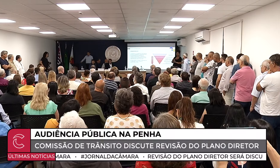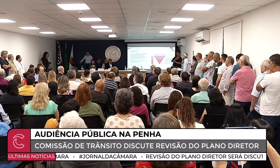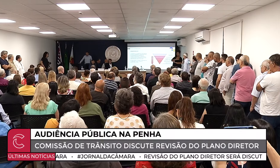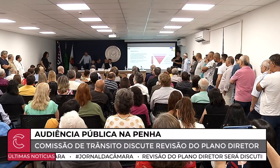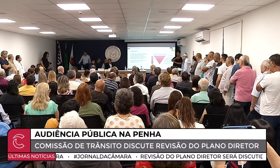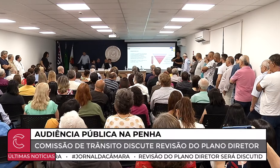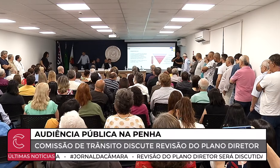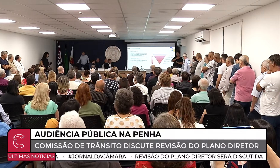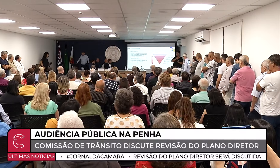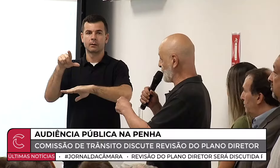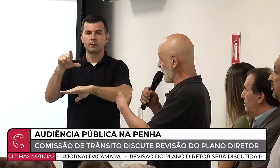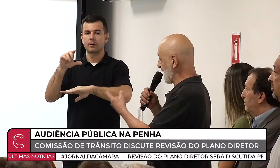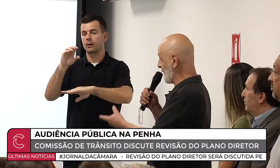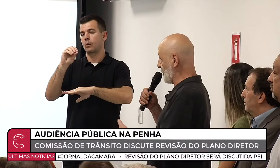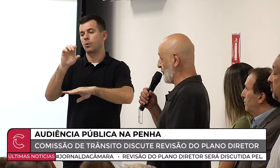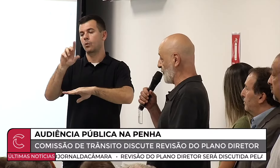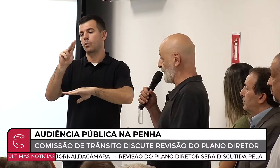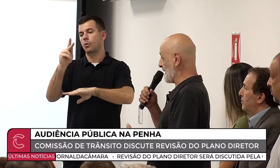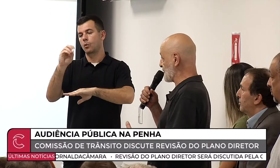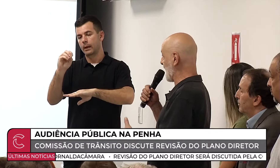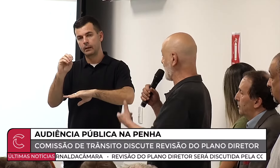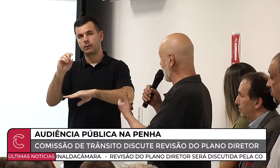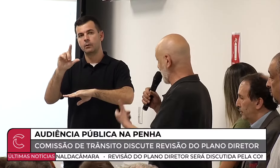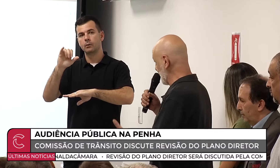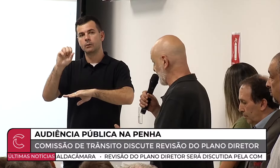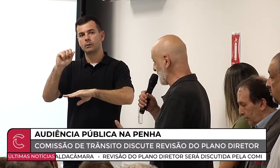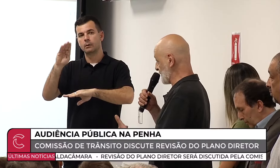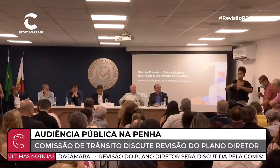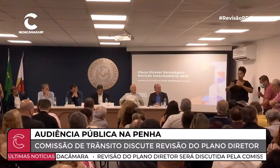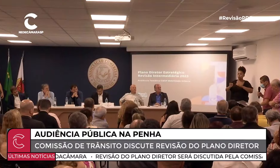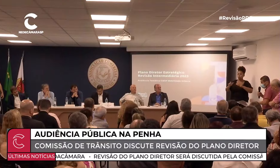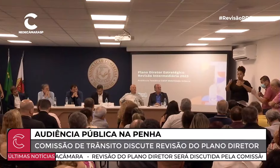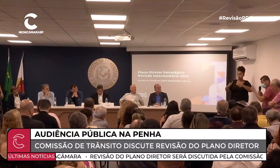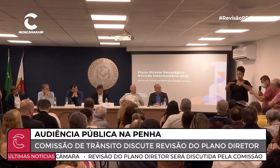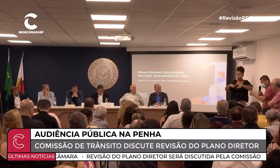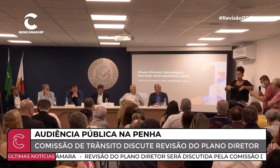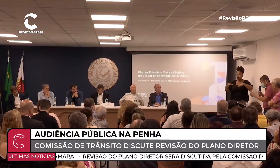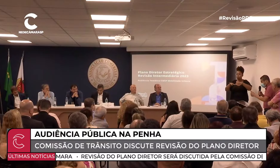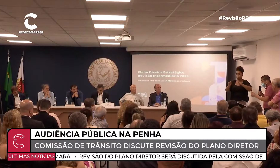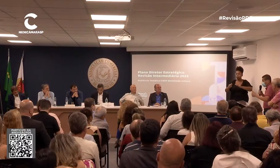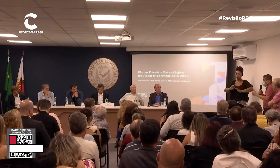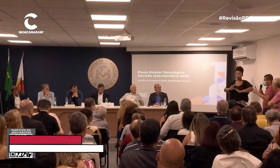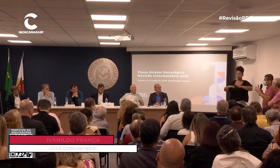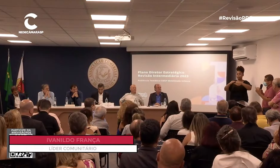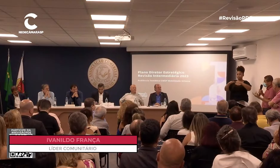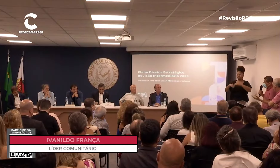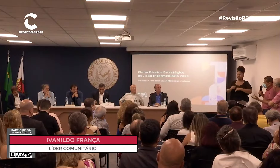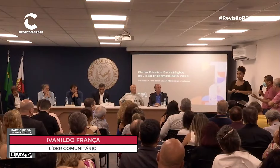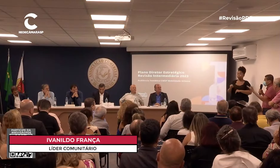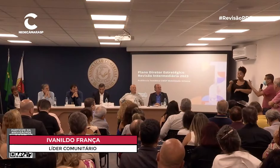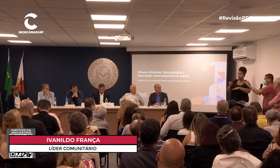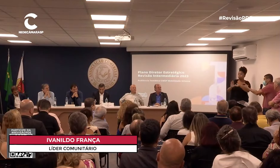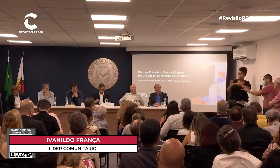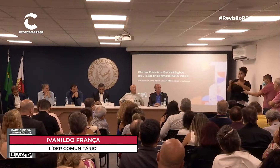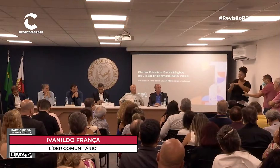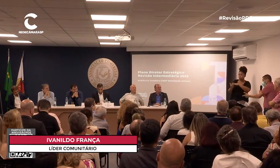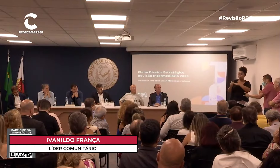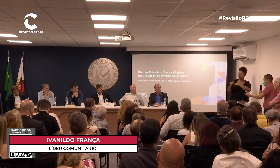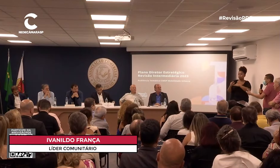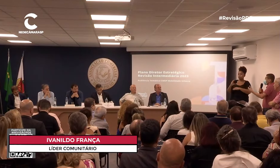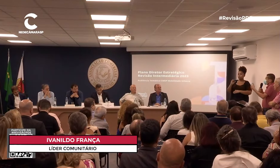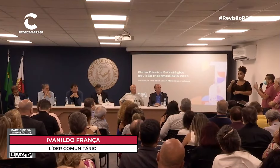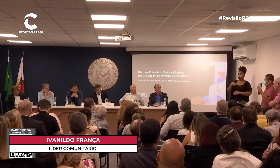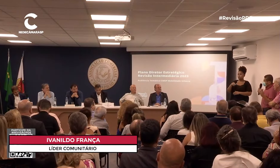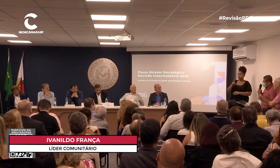demandas relacionadas ao desenvolvimento econômico e social da região. O Cangaíba é um distrito que pertence à subprefeitura da